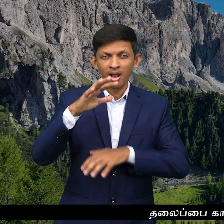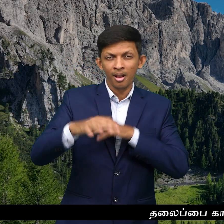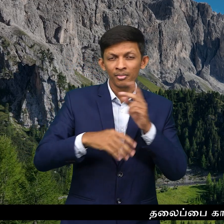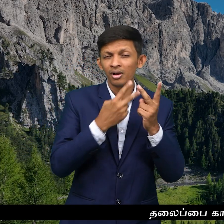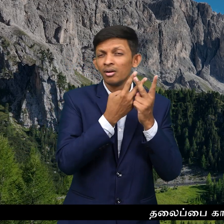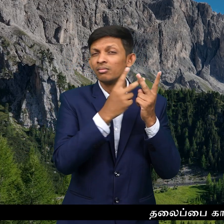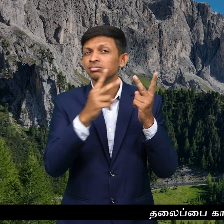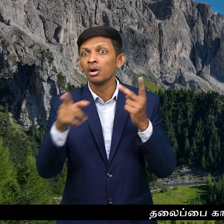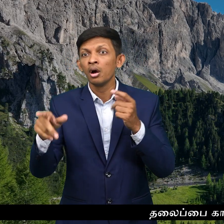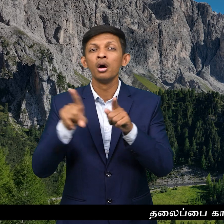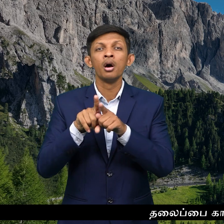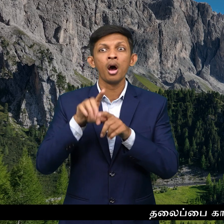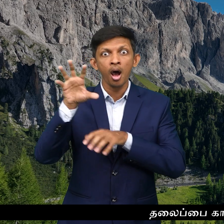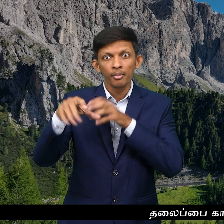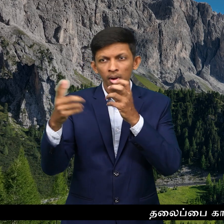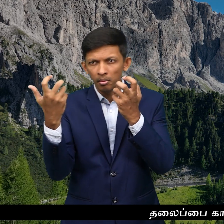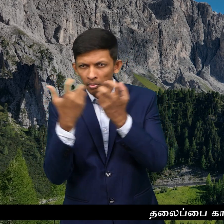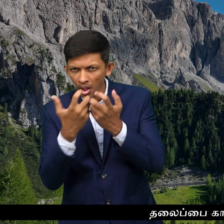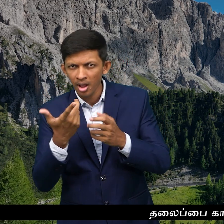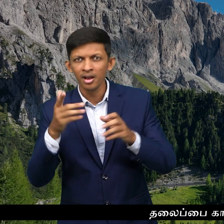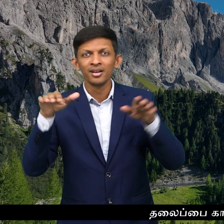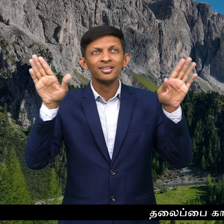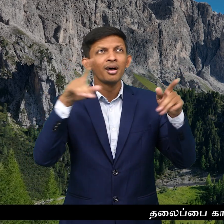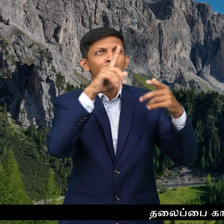என்ற தலைப்பை காணப்போகின்றோம்.